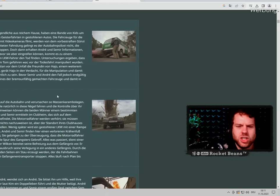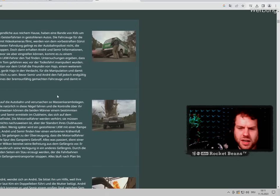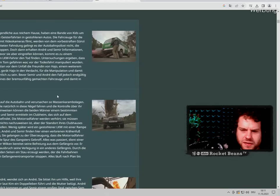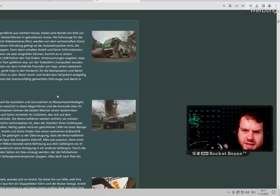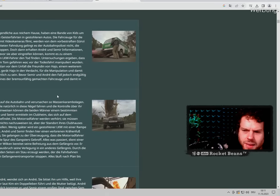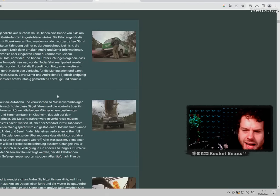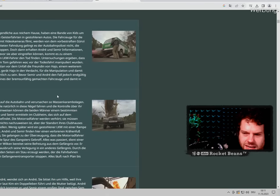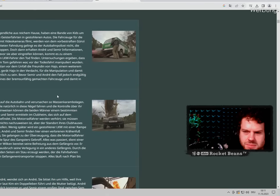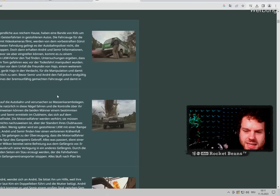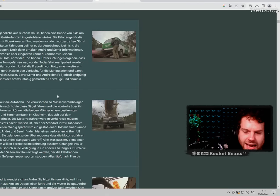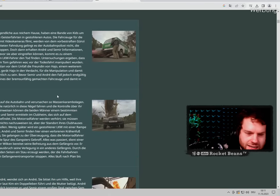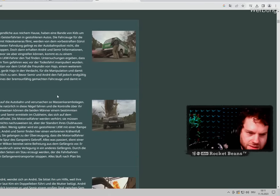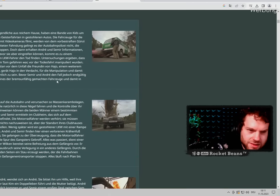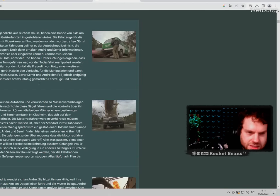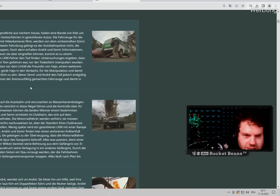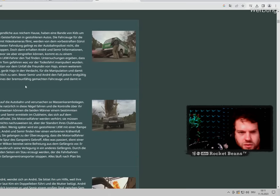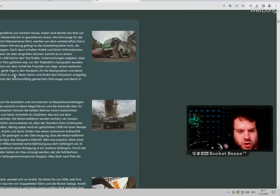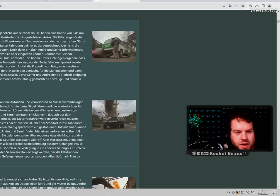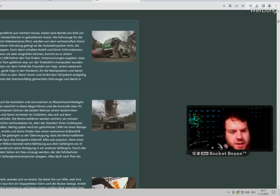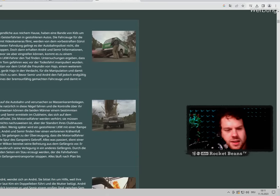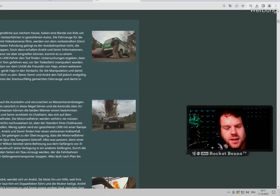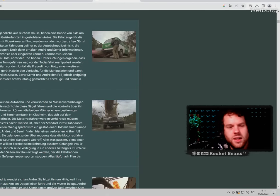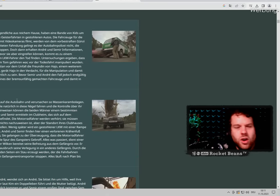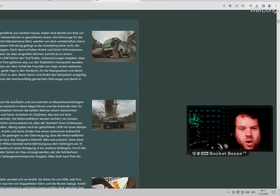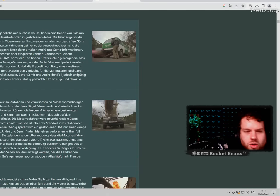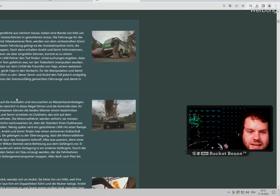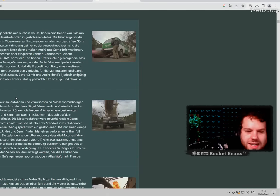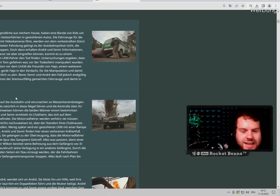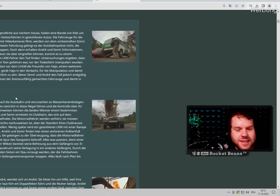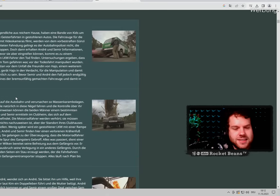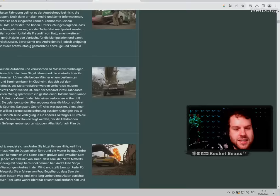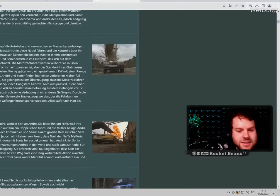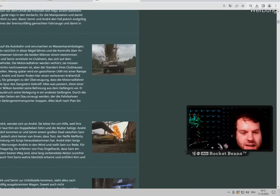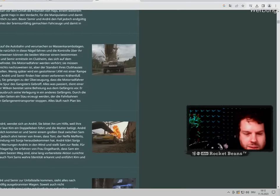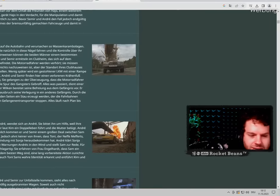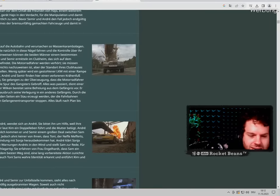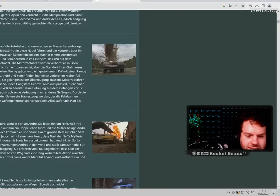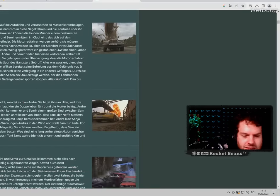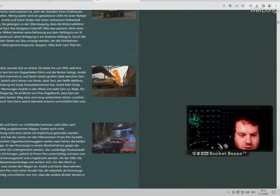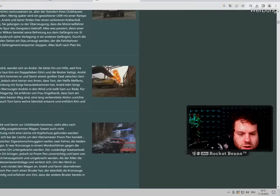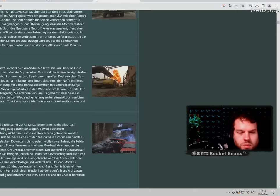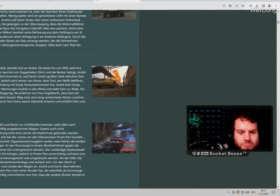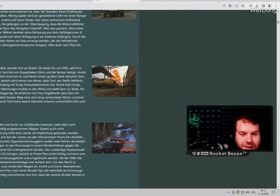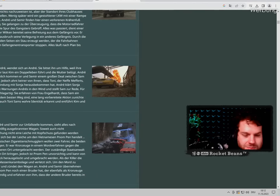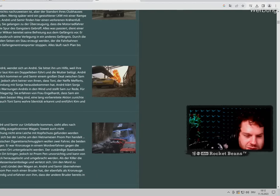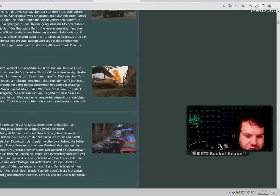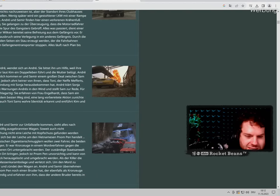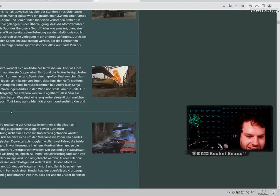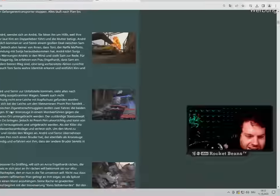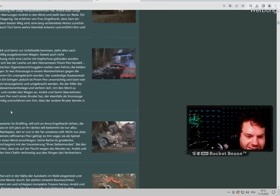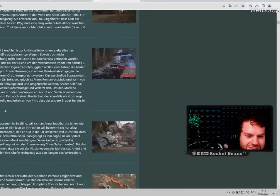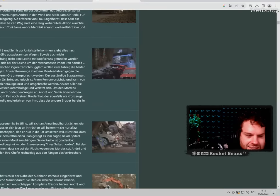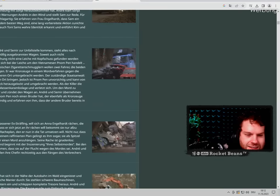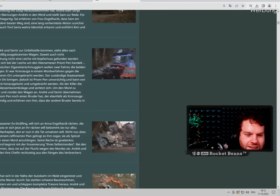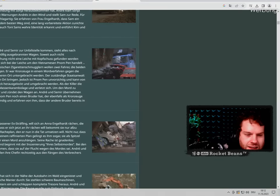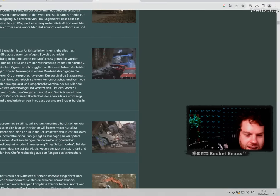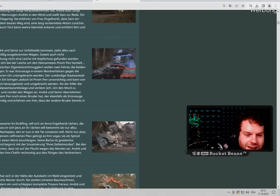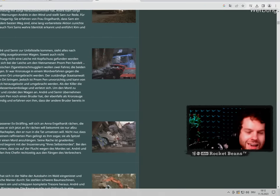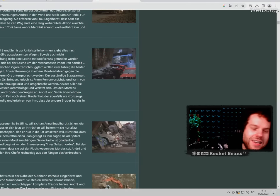sie Staffeln immer an mit ein Titel folgen. Und dann ändert sich das aber. Kindersorgen. Bremsversagen. Rache